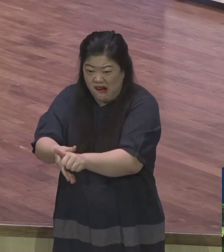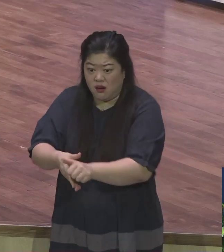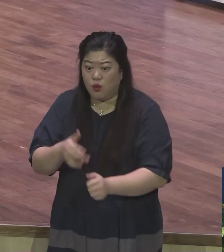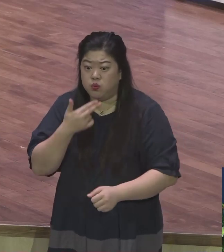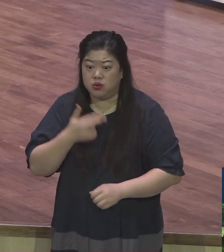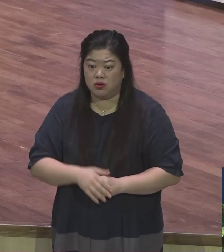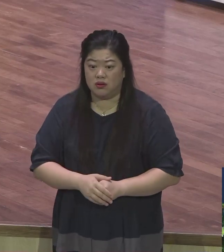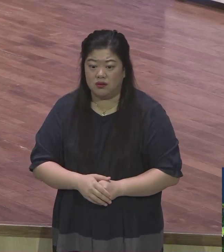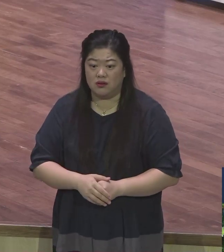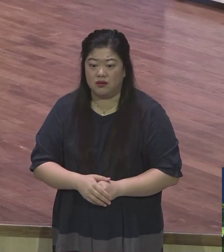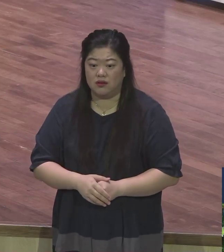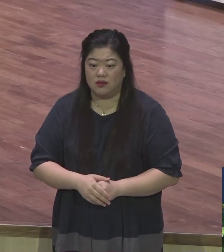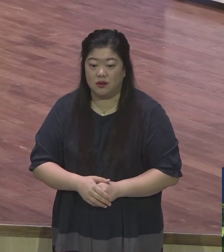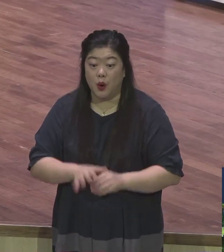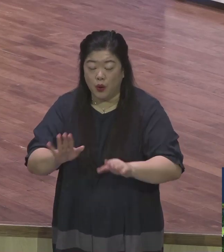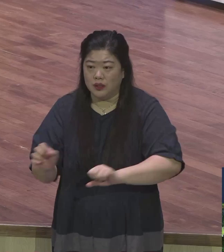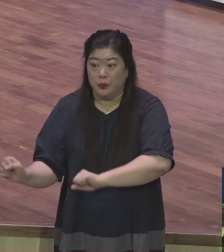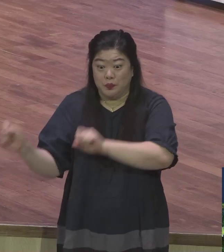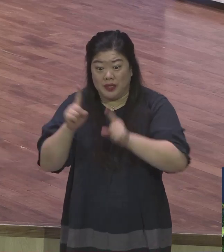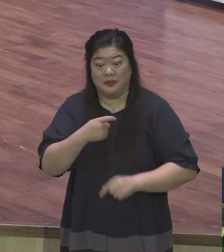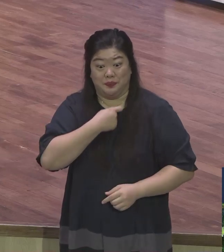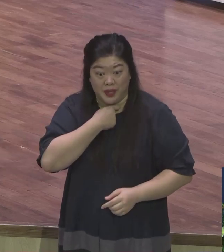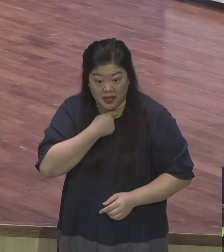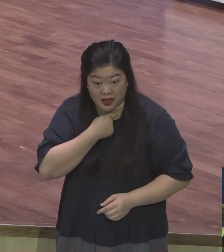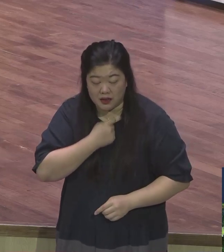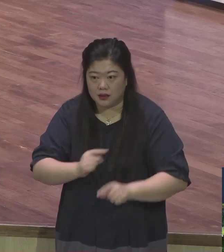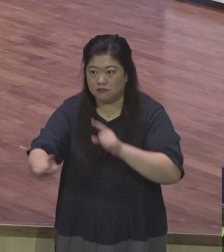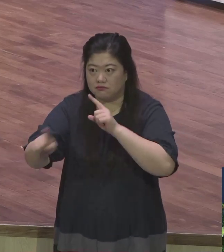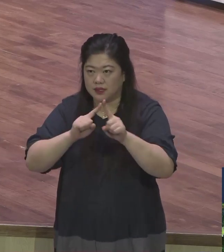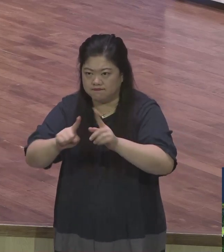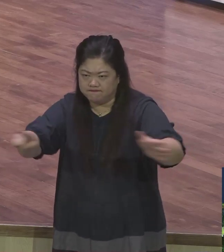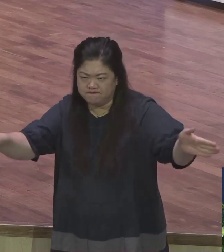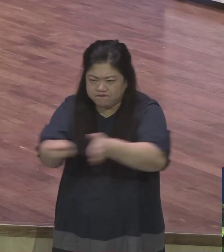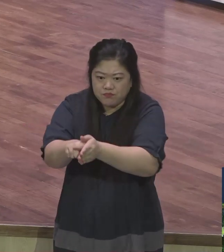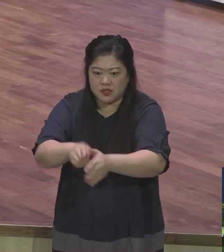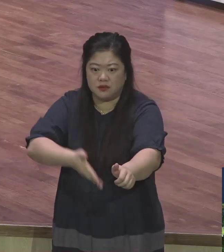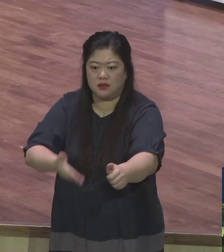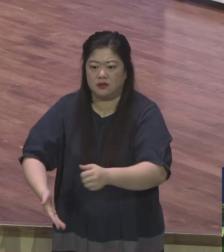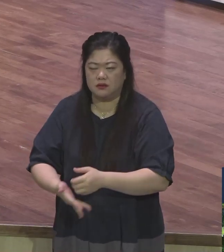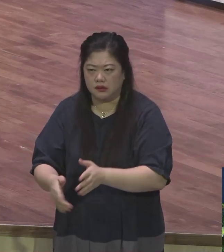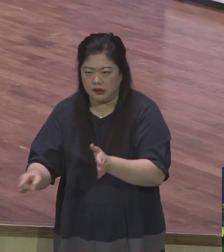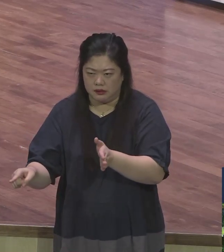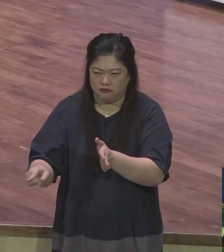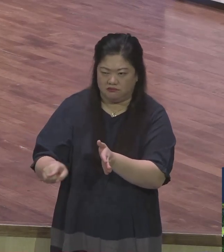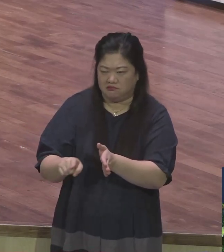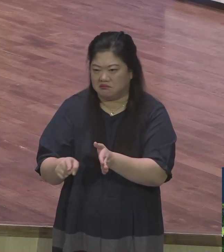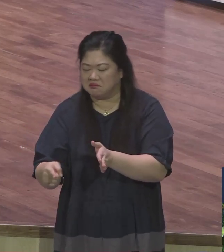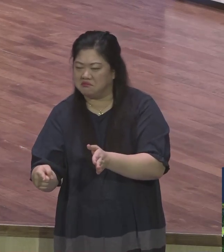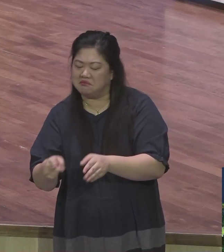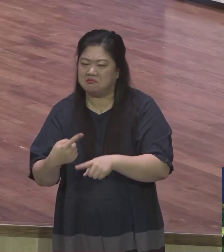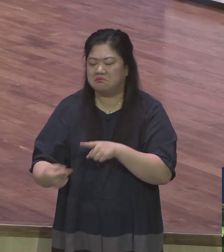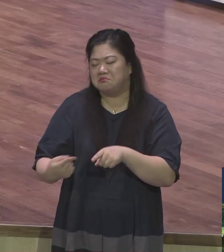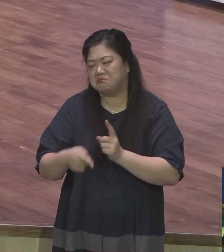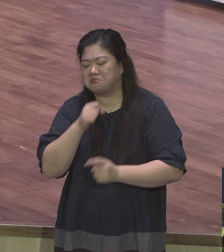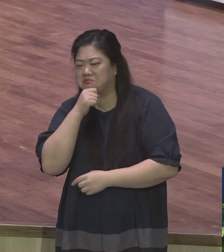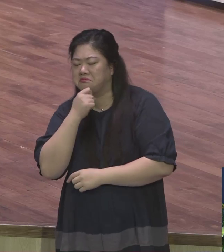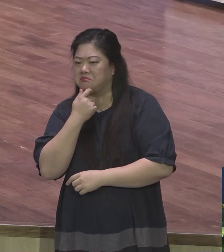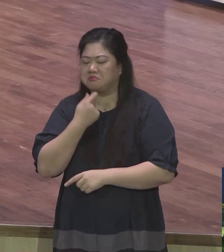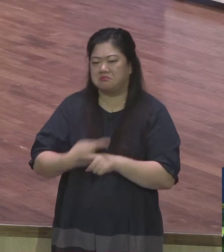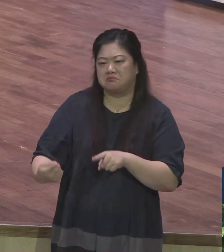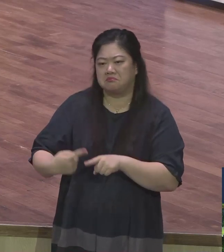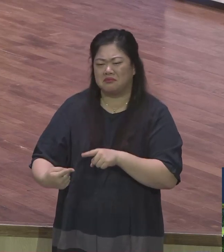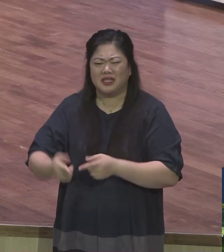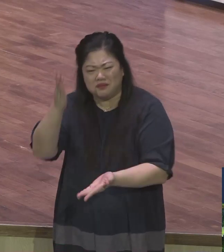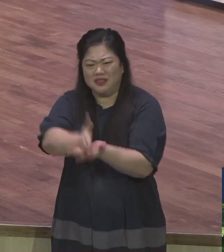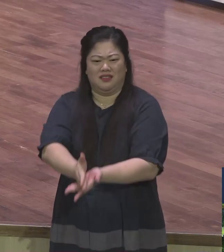여러분 다 회복되려고 하면 오늘 이 시간 회복되려고 하면 말씀 믿으시 바랍니다. 말씀 순종 하면 돼요. 말씀을 상실 해버리니까